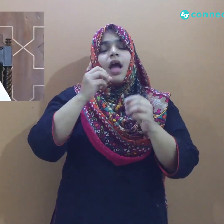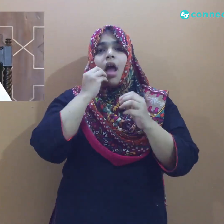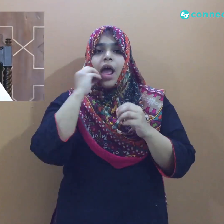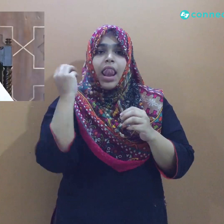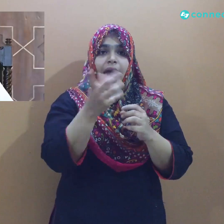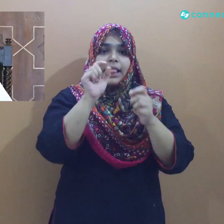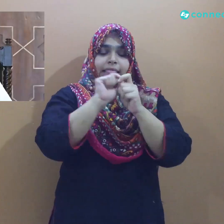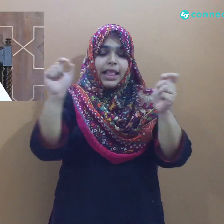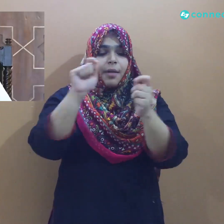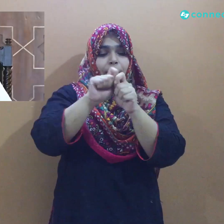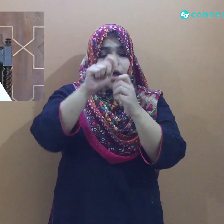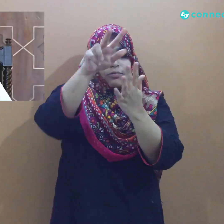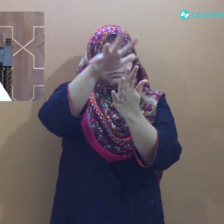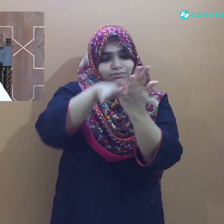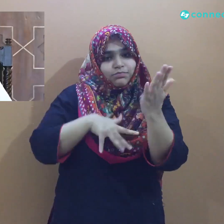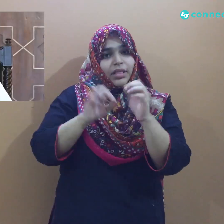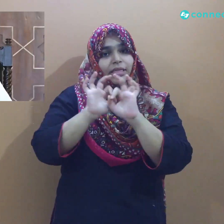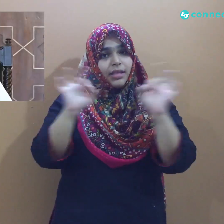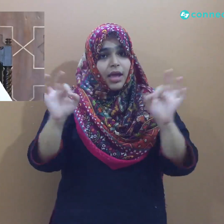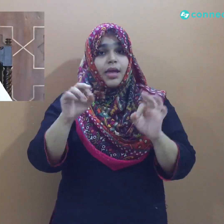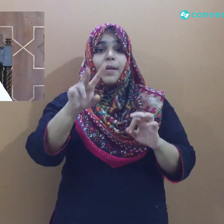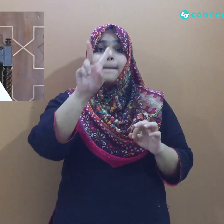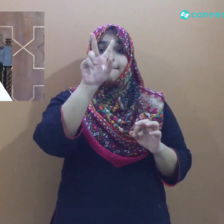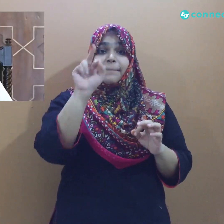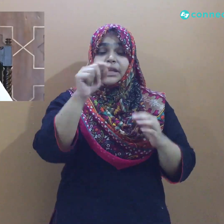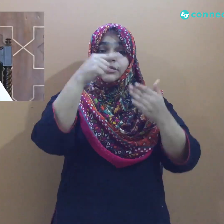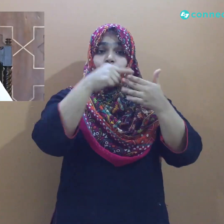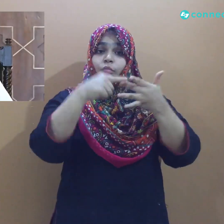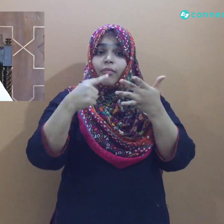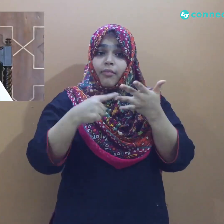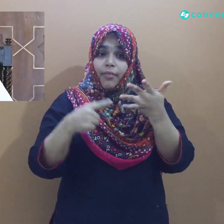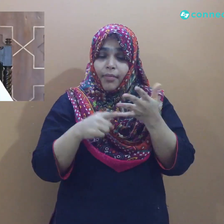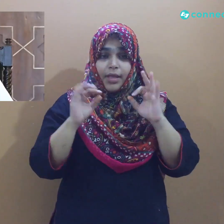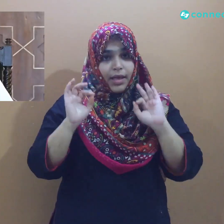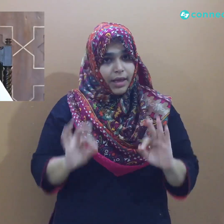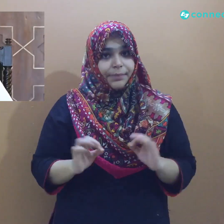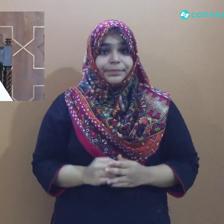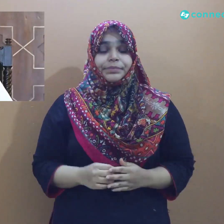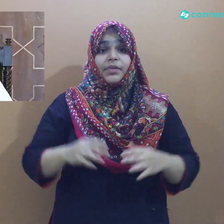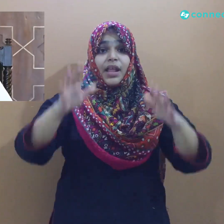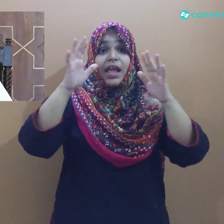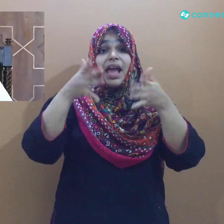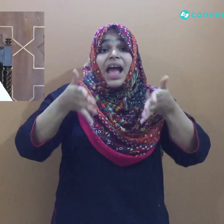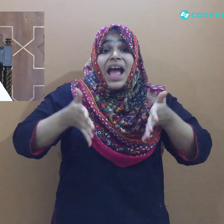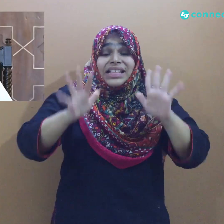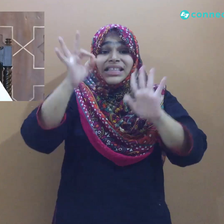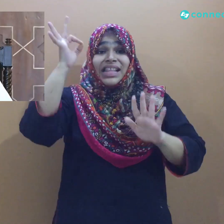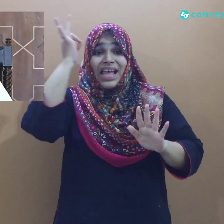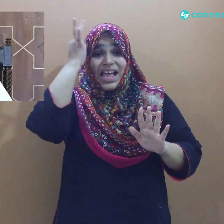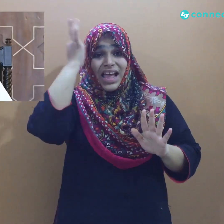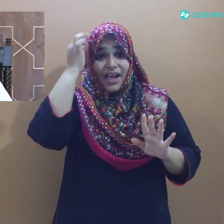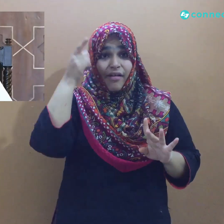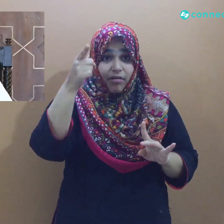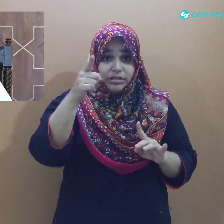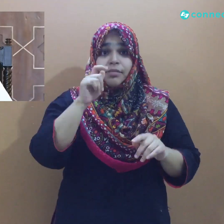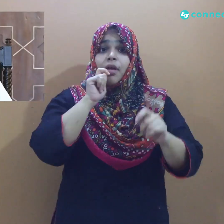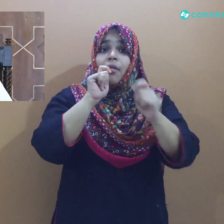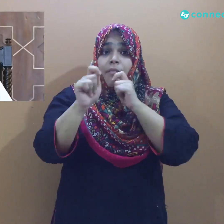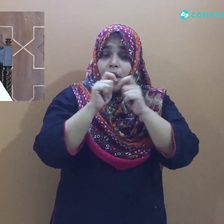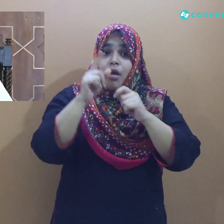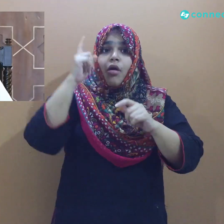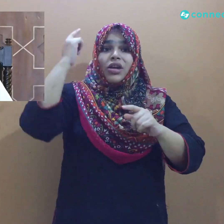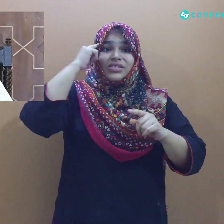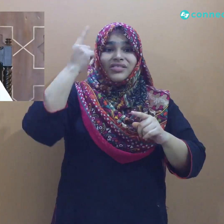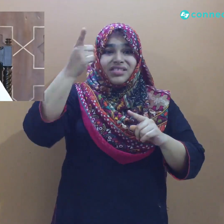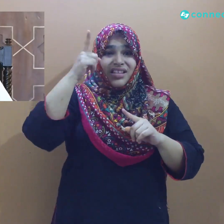اعلامیہ تیار کیا گیا ہے جس میں 20 نکات پر وہ ہے موجود۔ آزاد کشمیر میں خاص طور پر وہاں سے اس بات کا ذکر